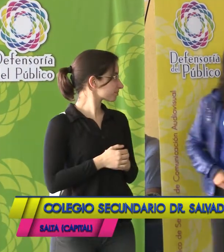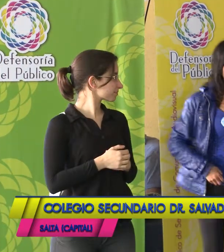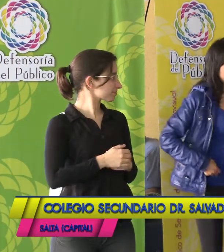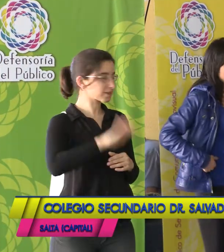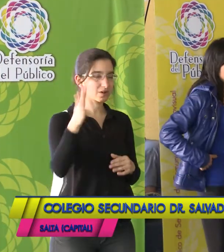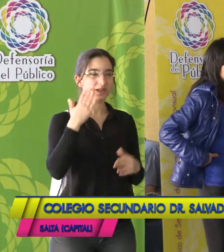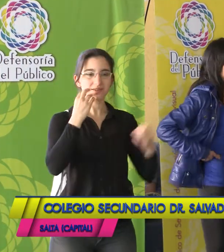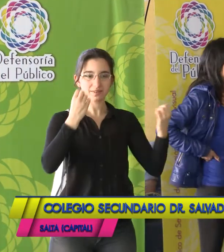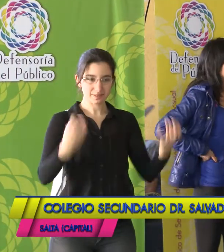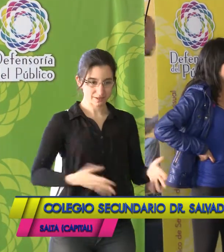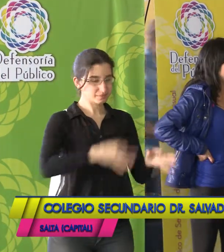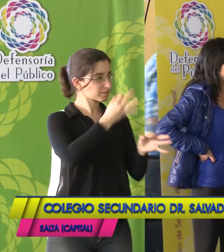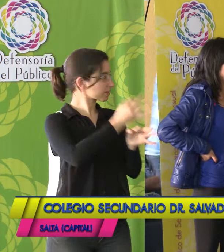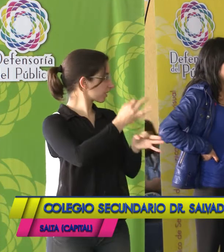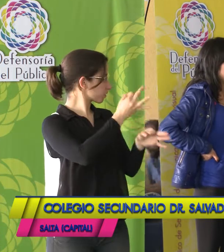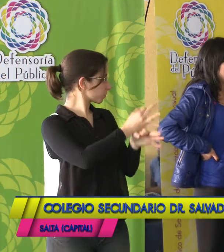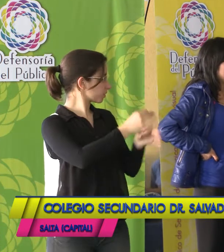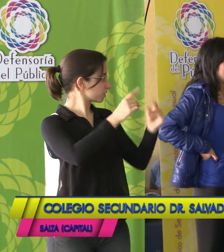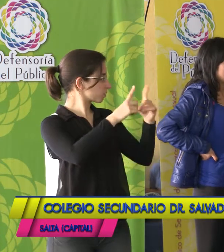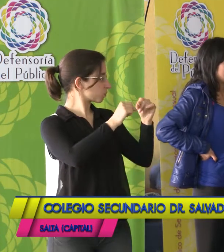Hola, buenas tardes. Somos del Colegio número